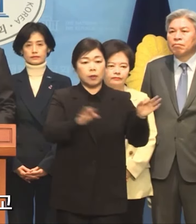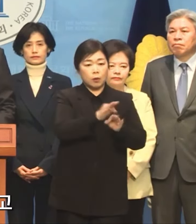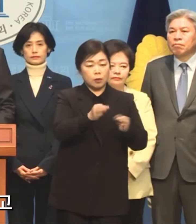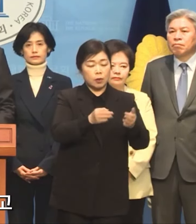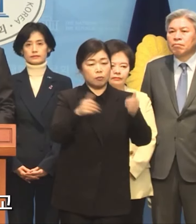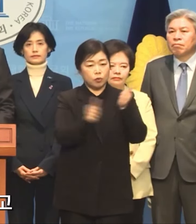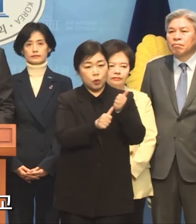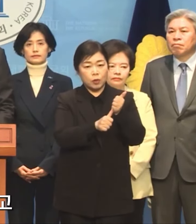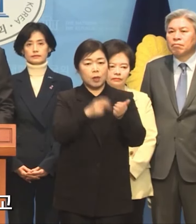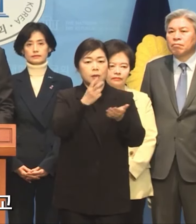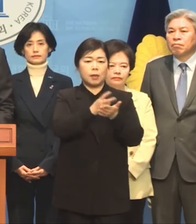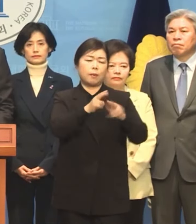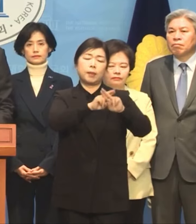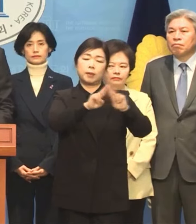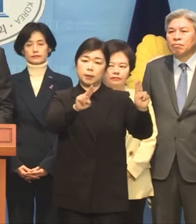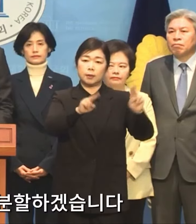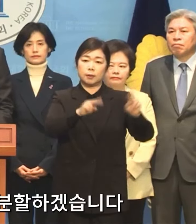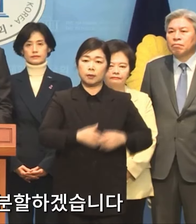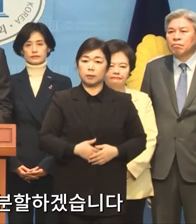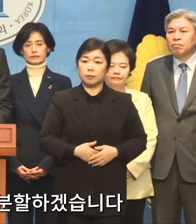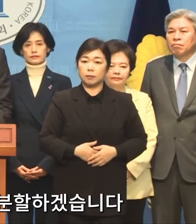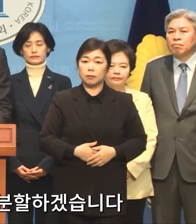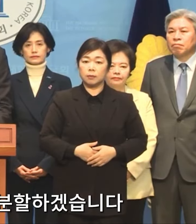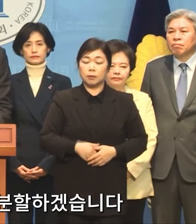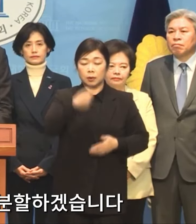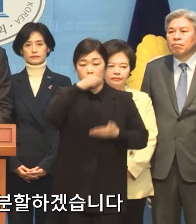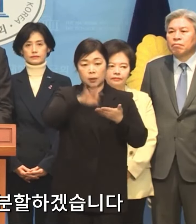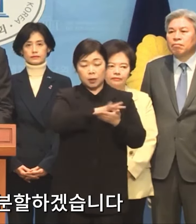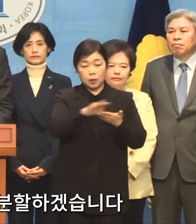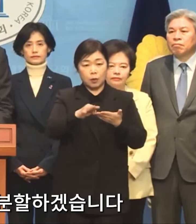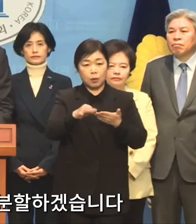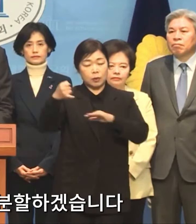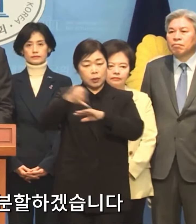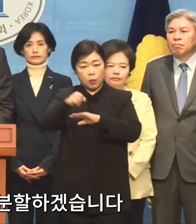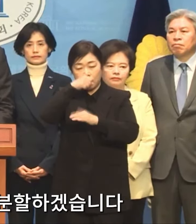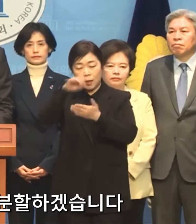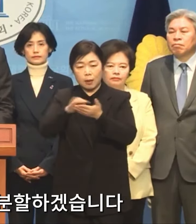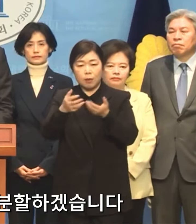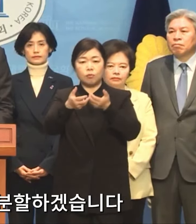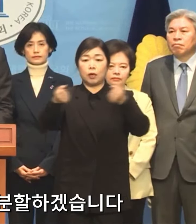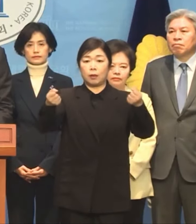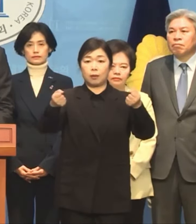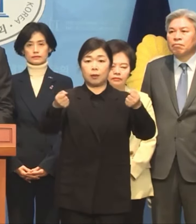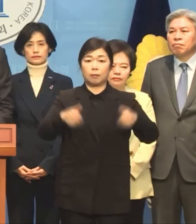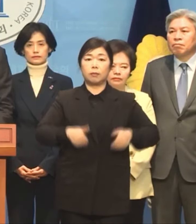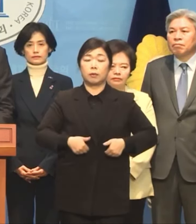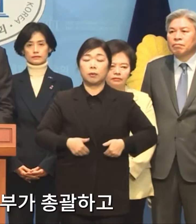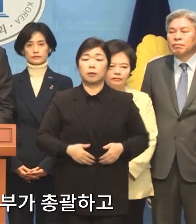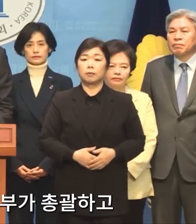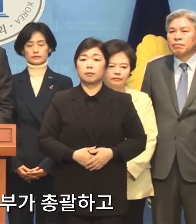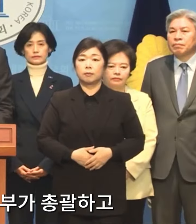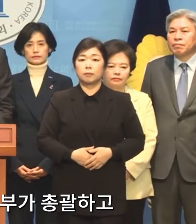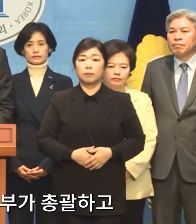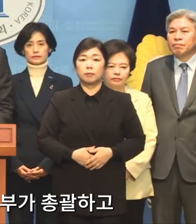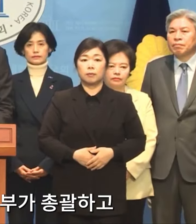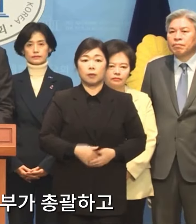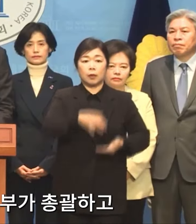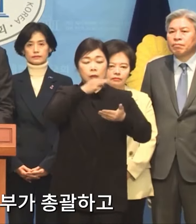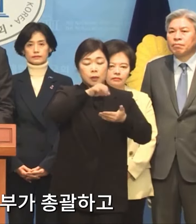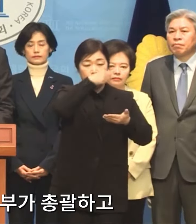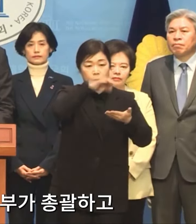경제부총리를 폐지하고 재정 경제부와 기획 예산처 분할하였습니다 재정과